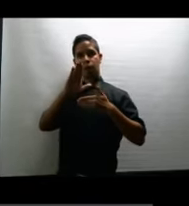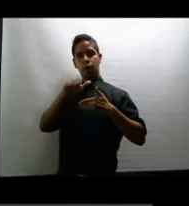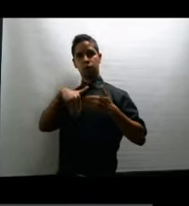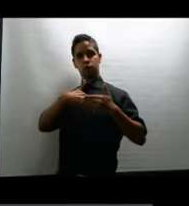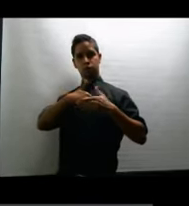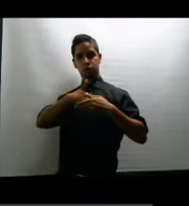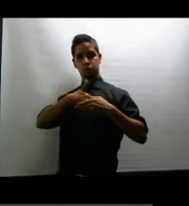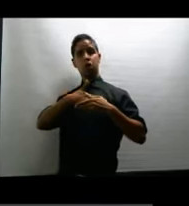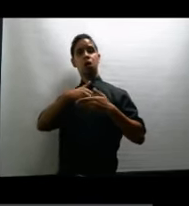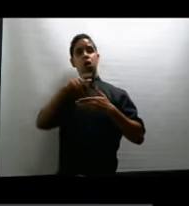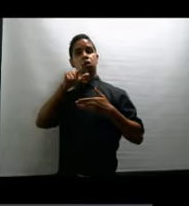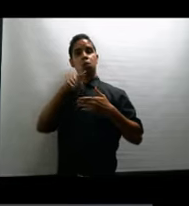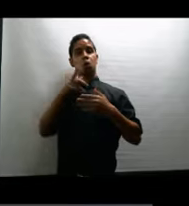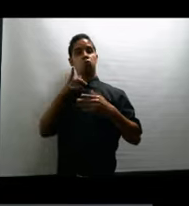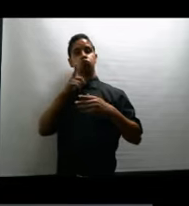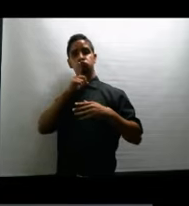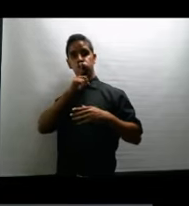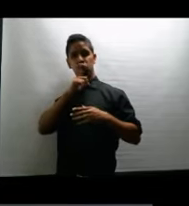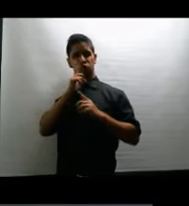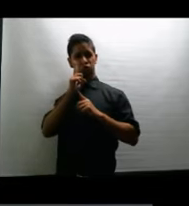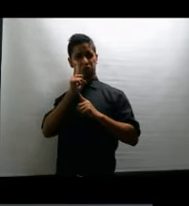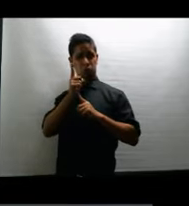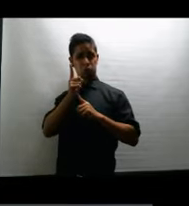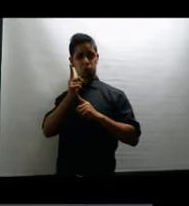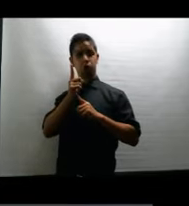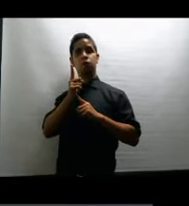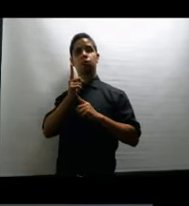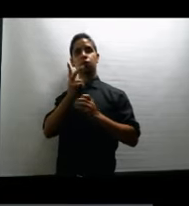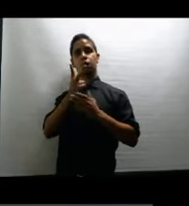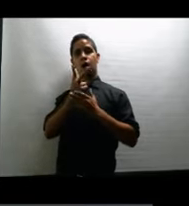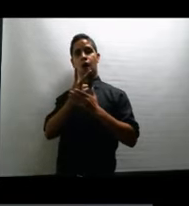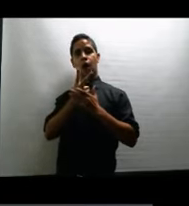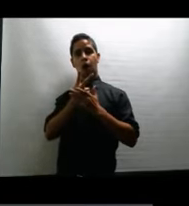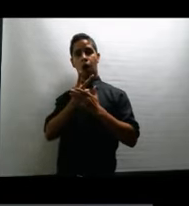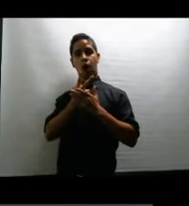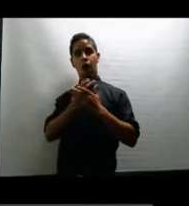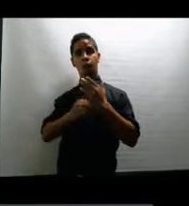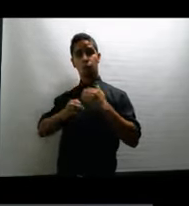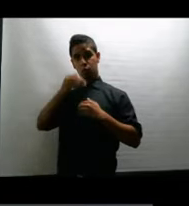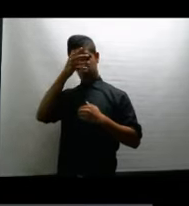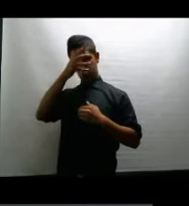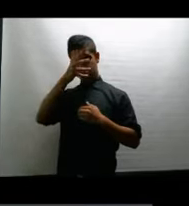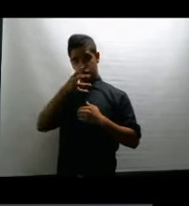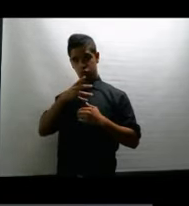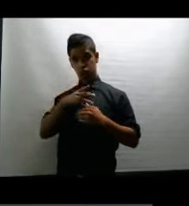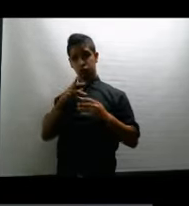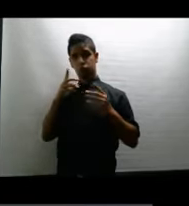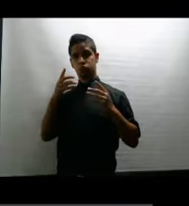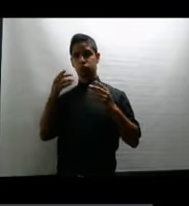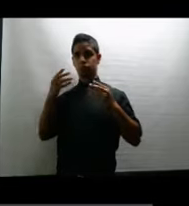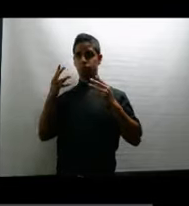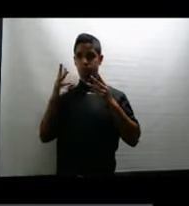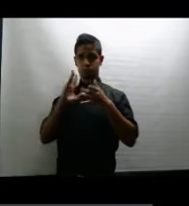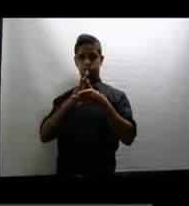una leve pausa, los dos hombres se fundieron en un